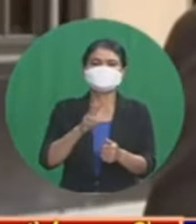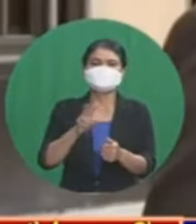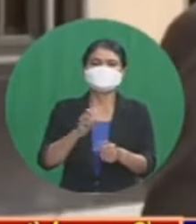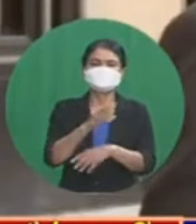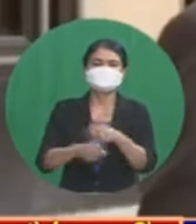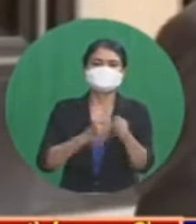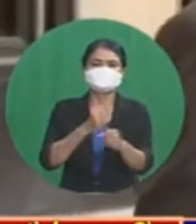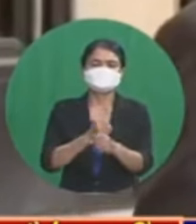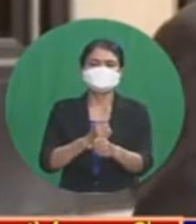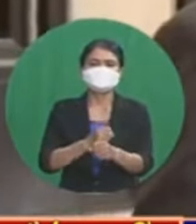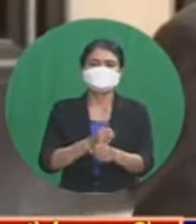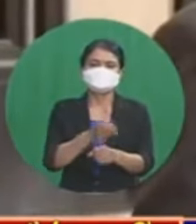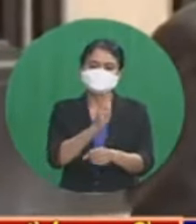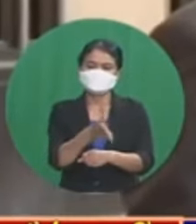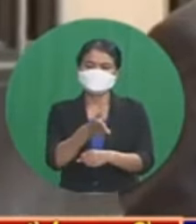20ឆ្នាំដែលគេបាញ់សម្លាប់នេះគឺជាជនរងគ្រោះទី